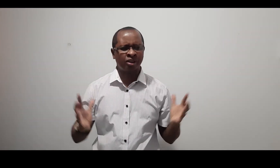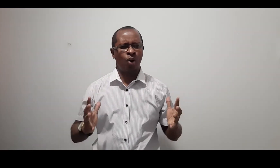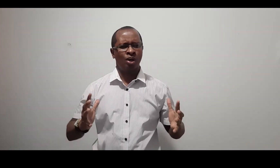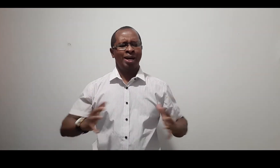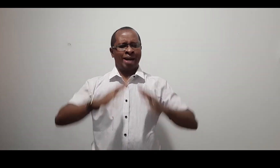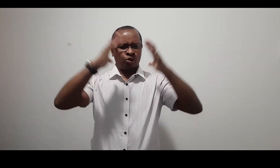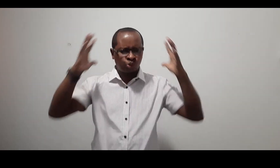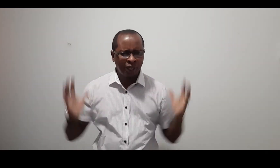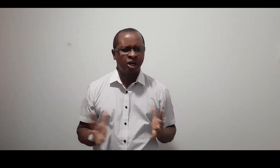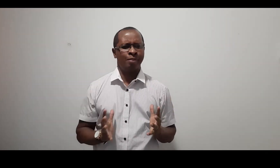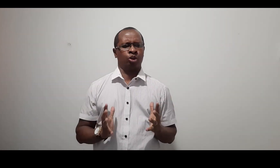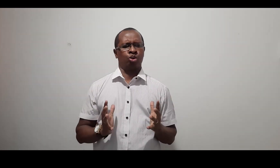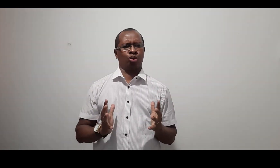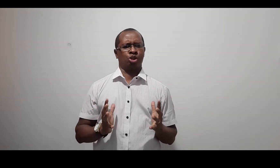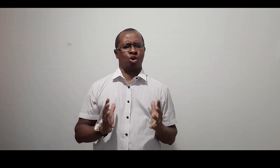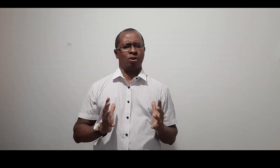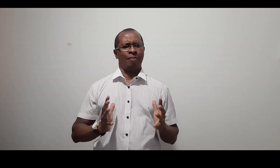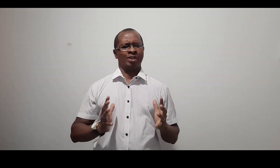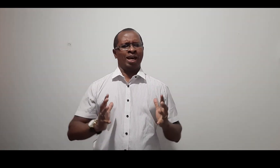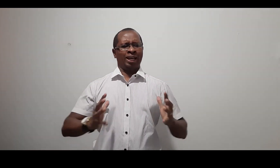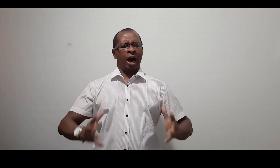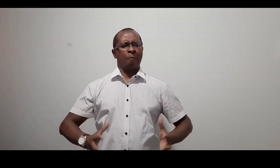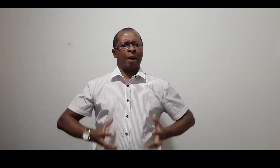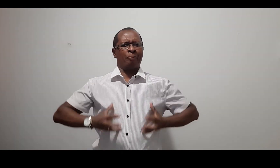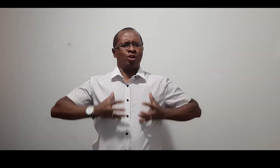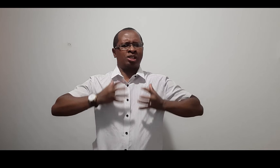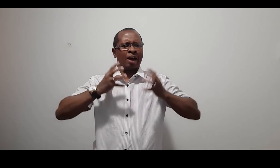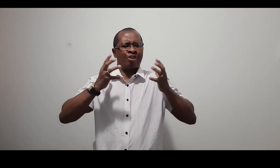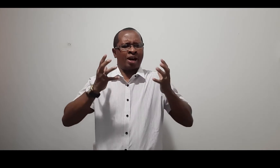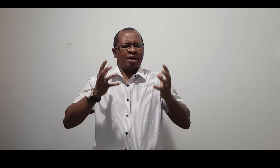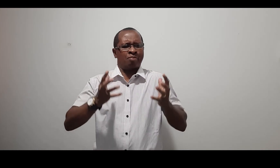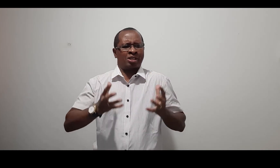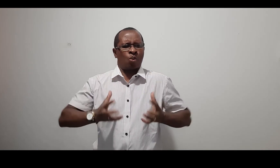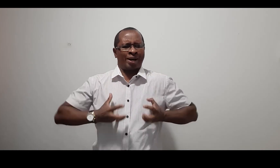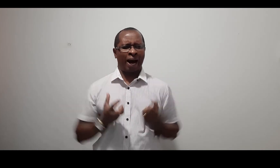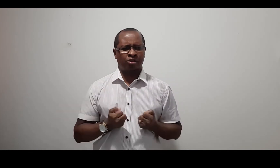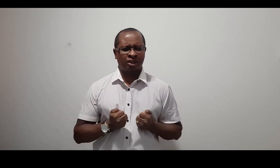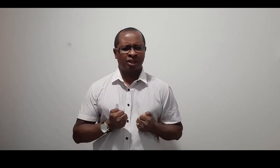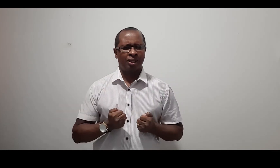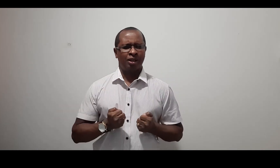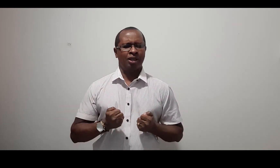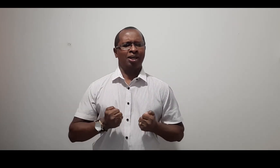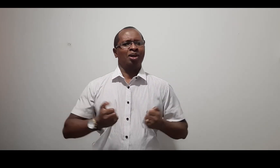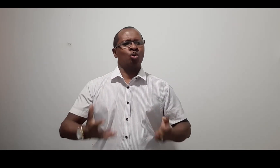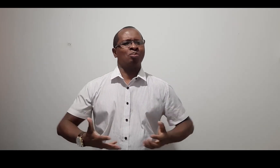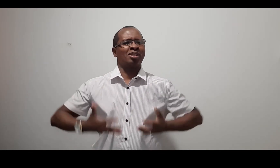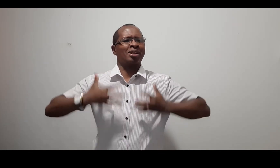atao na ny toetra manontolo. De zao ilay baiboly sy ilay fanahin'andriamanitra ao anaty no